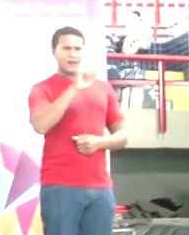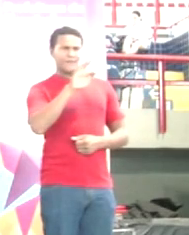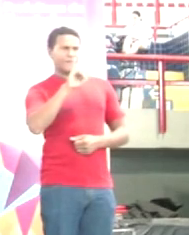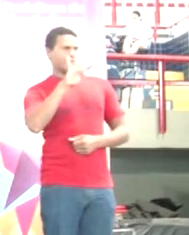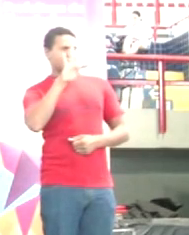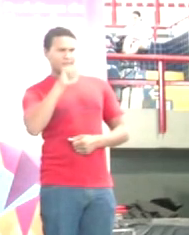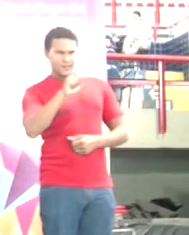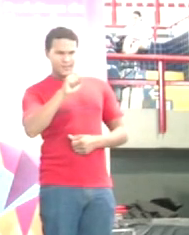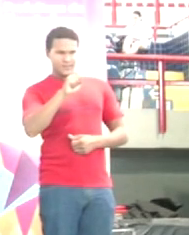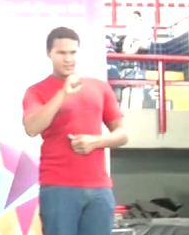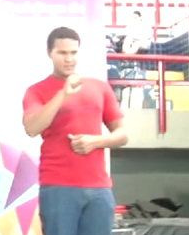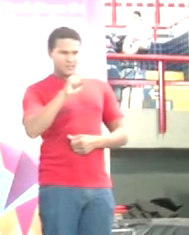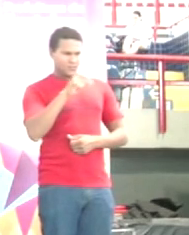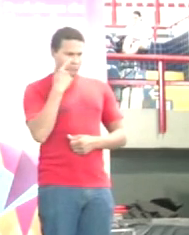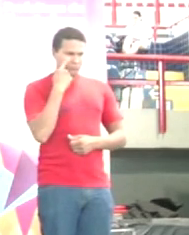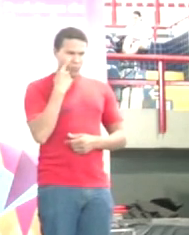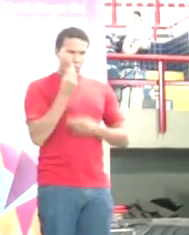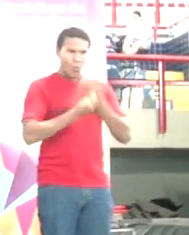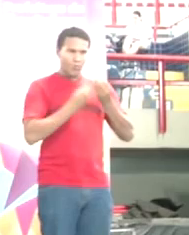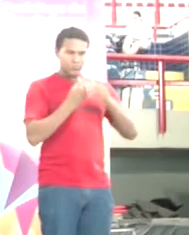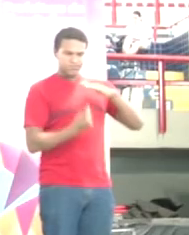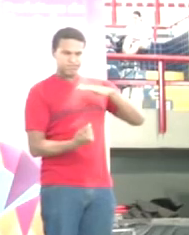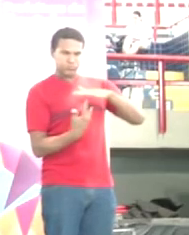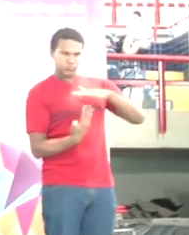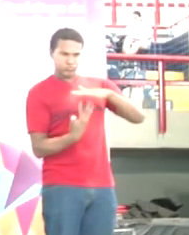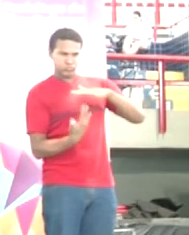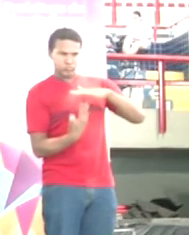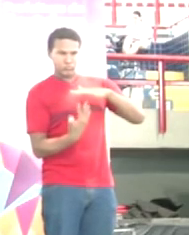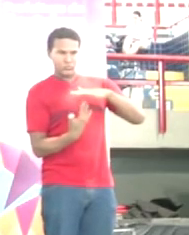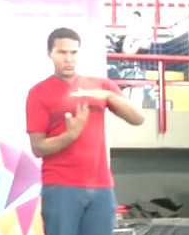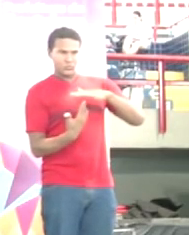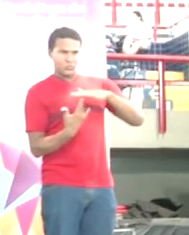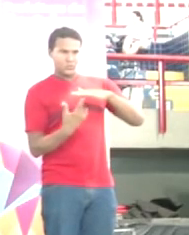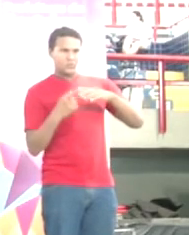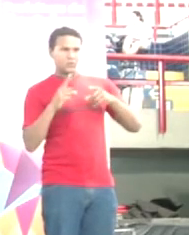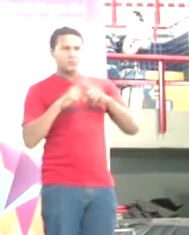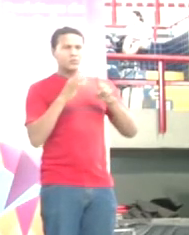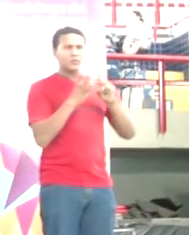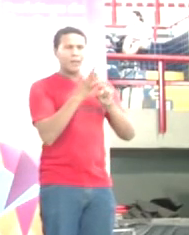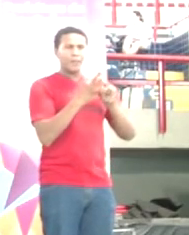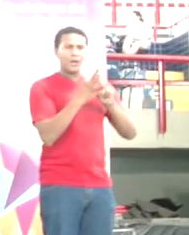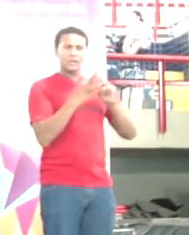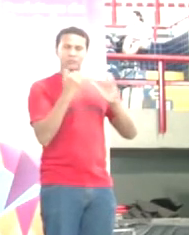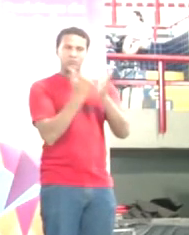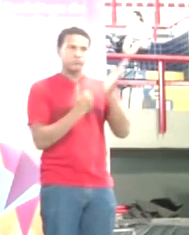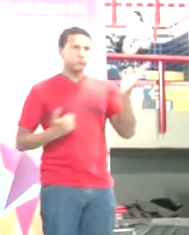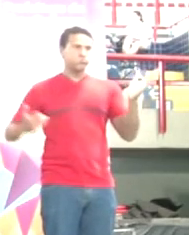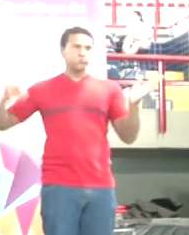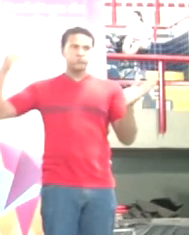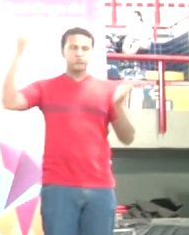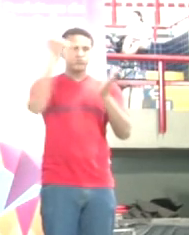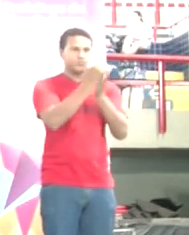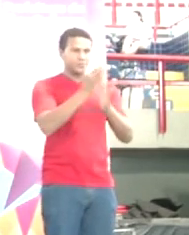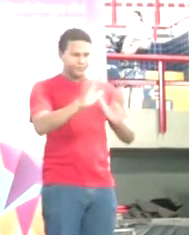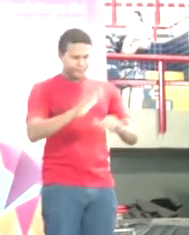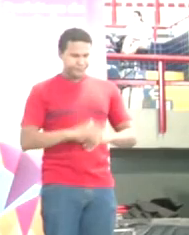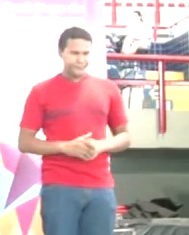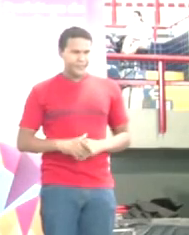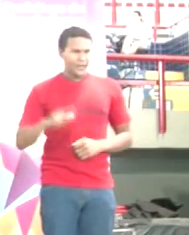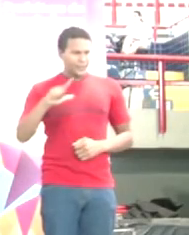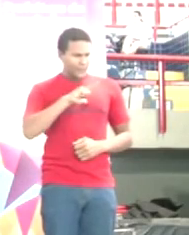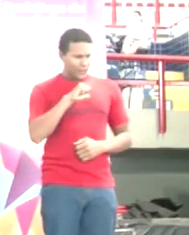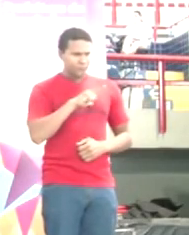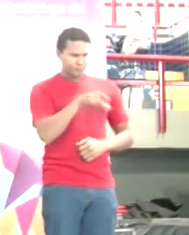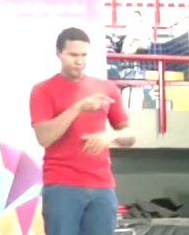em forno com a atmosfera controlada e em temperaturas elevadas. No forno